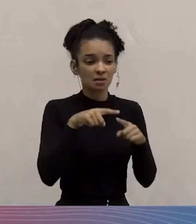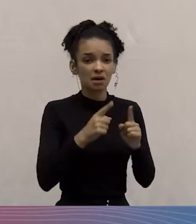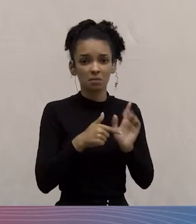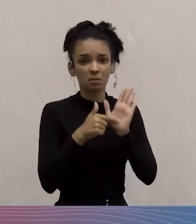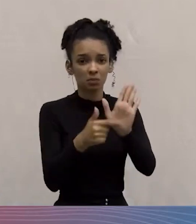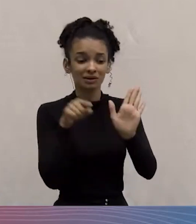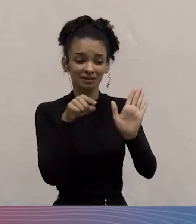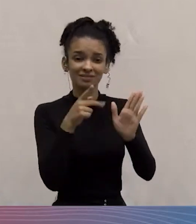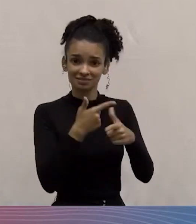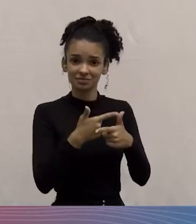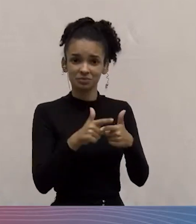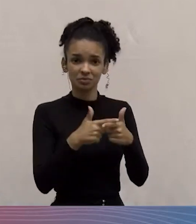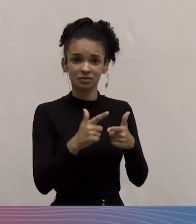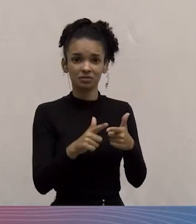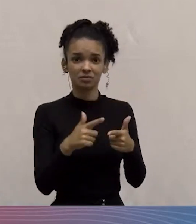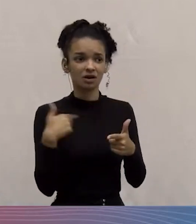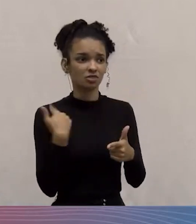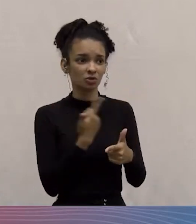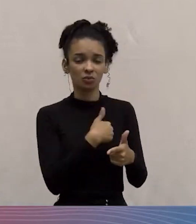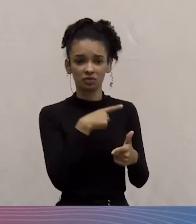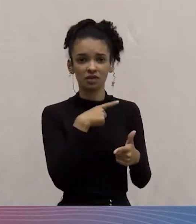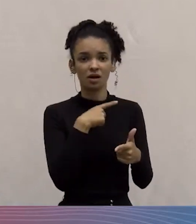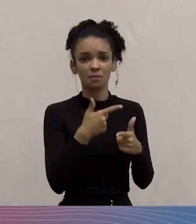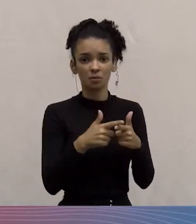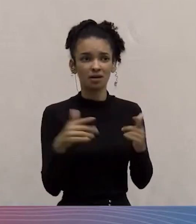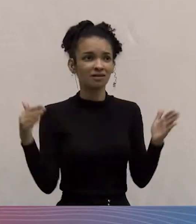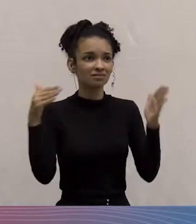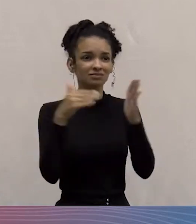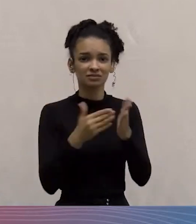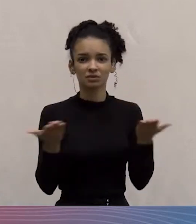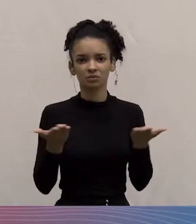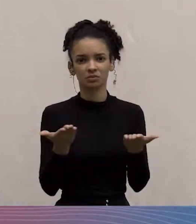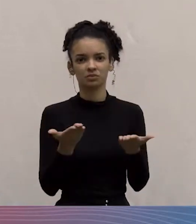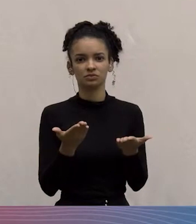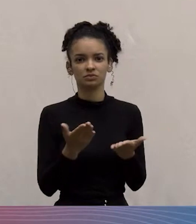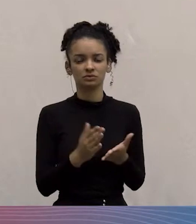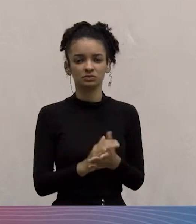o problema que causa problema para nós até o dia de hoje.